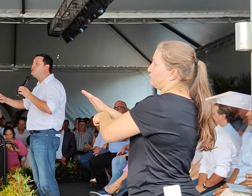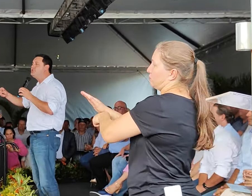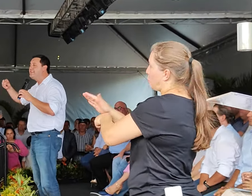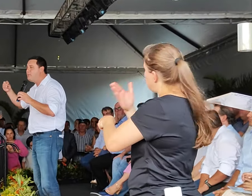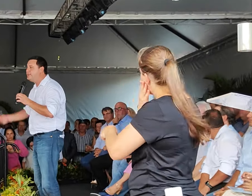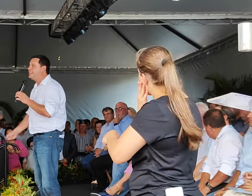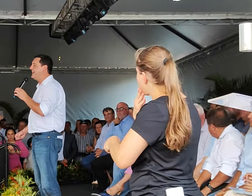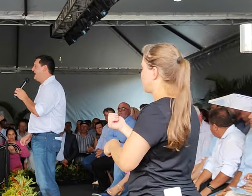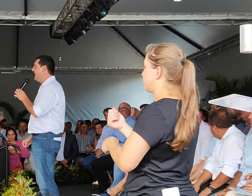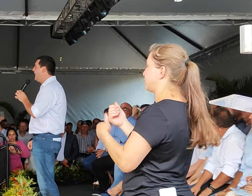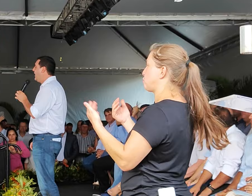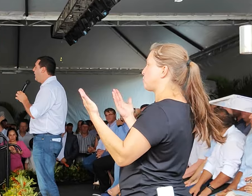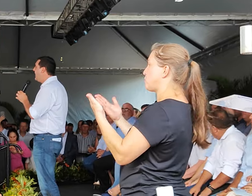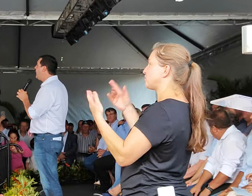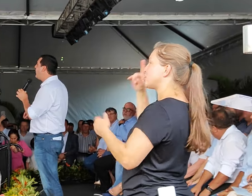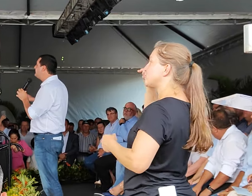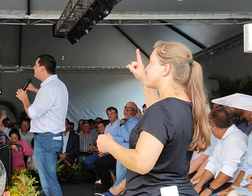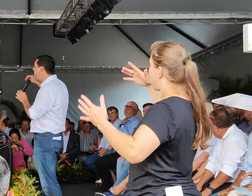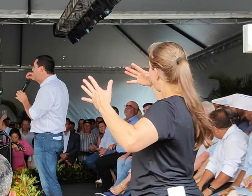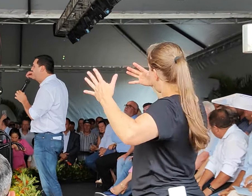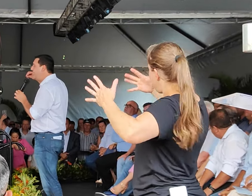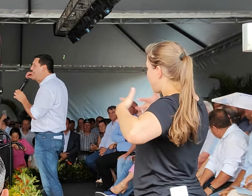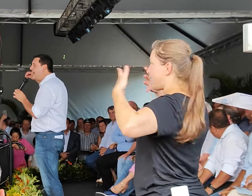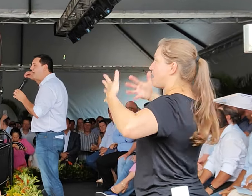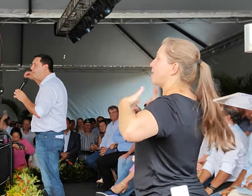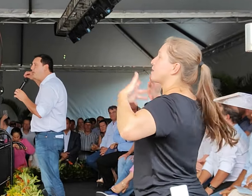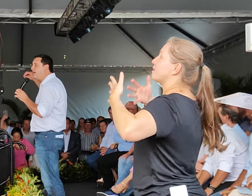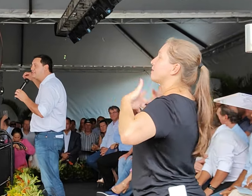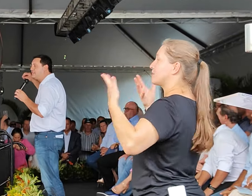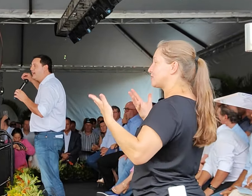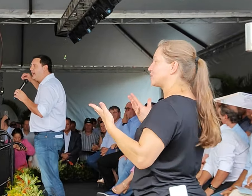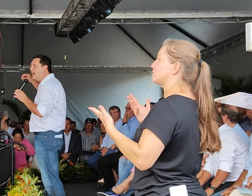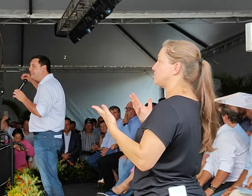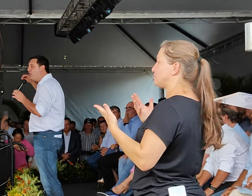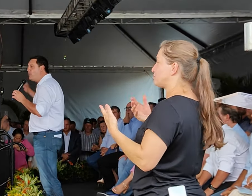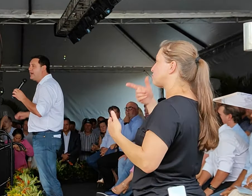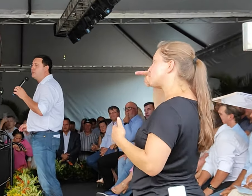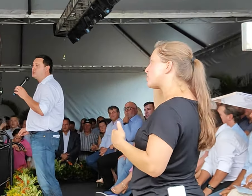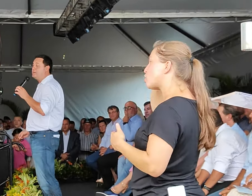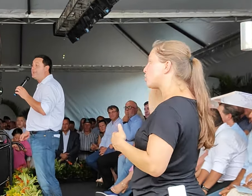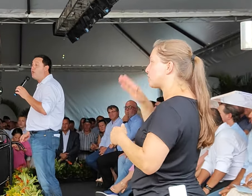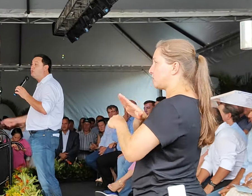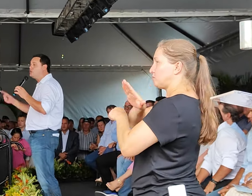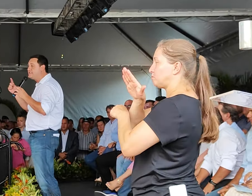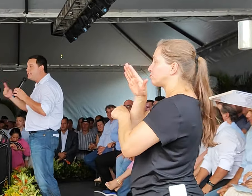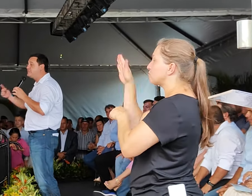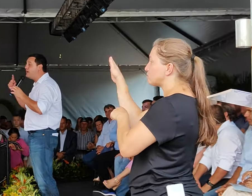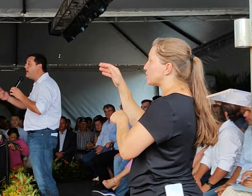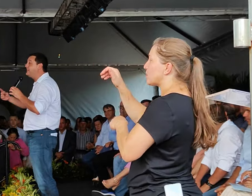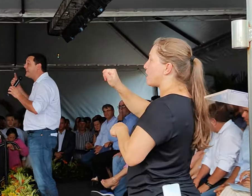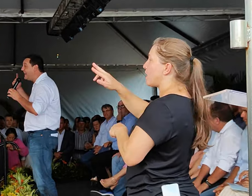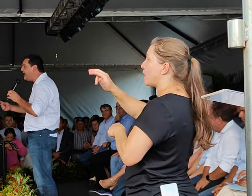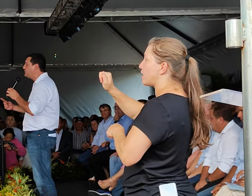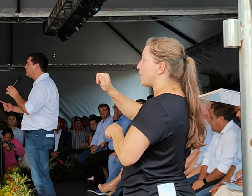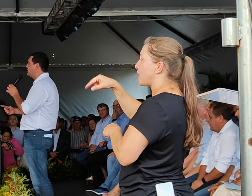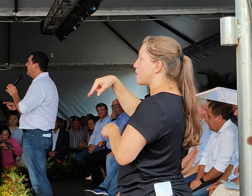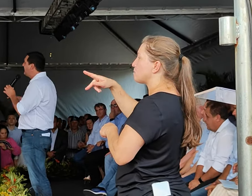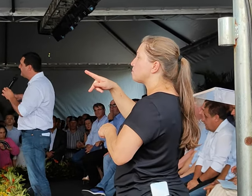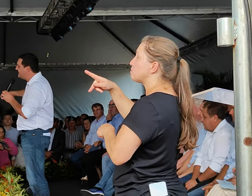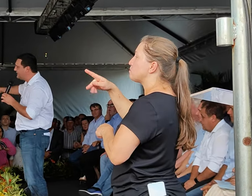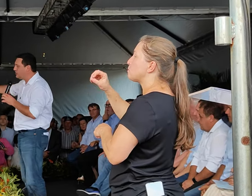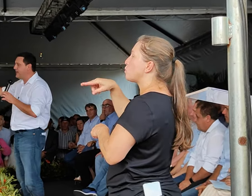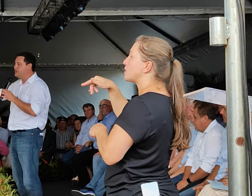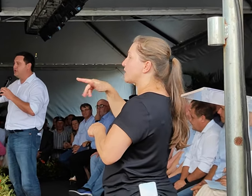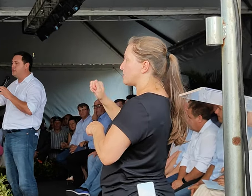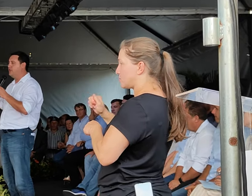Então hoje é um dia de muita alegria. Olha, ontem eu estive em Arapongas inaugurando um hospital com 250 leitos